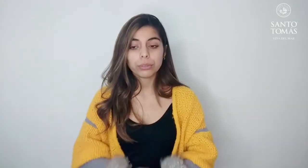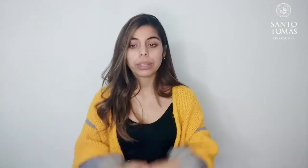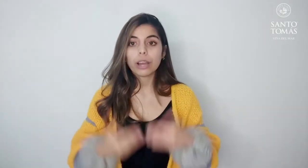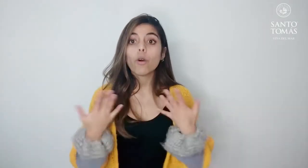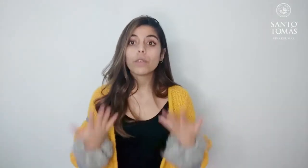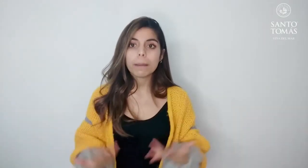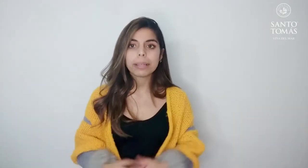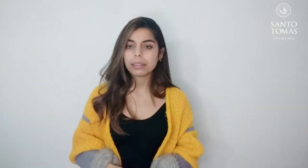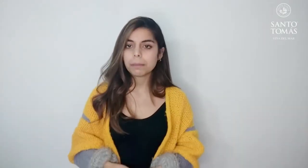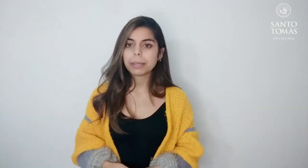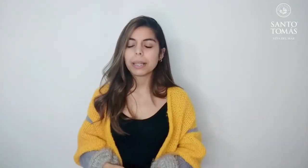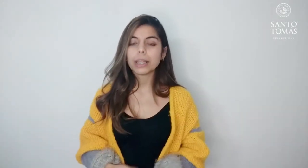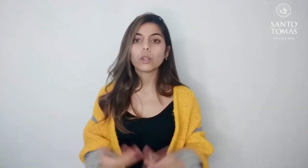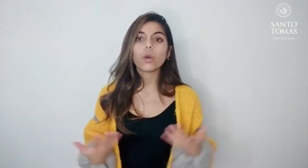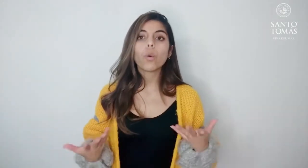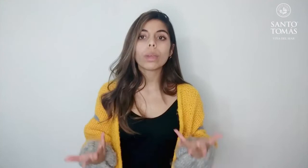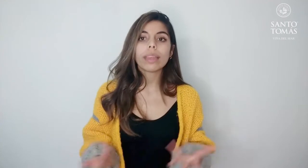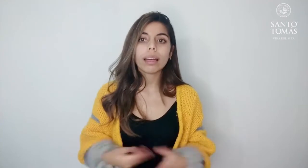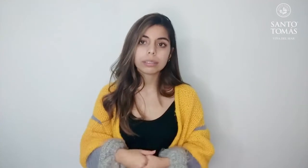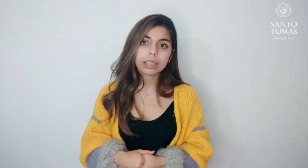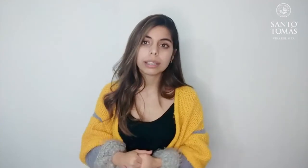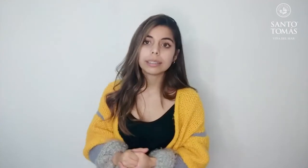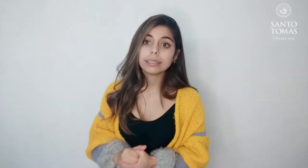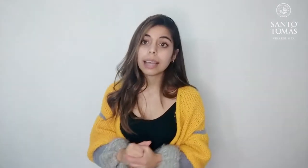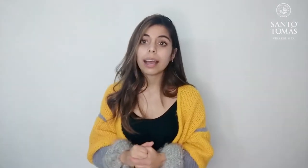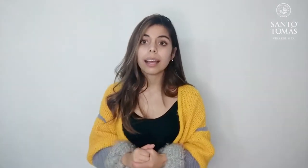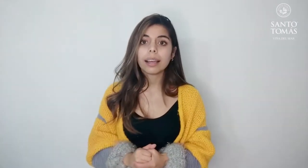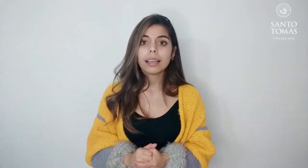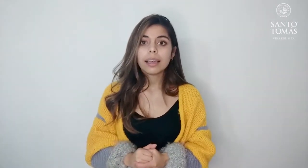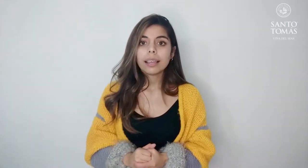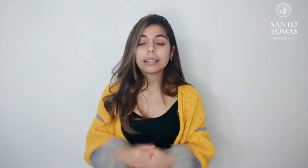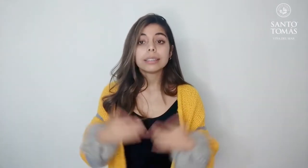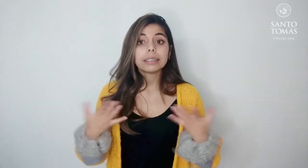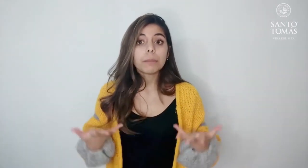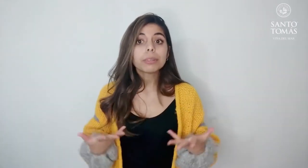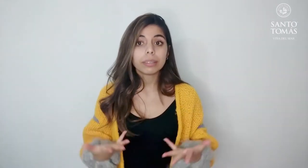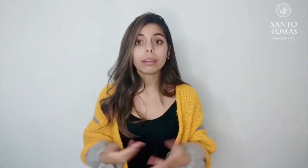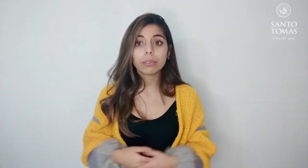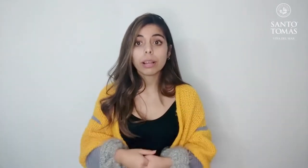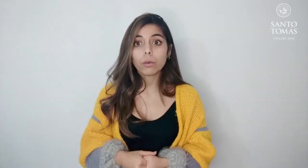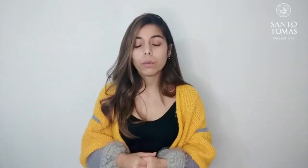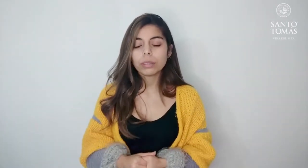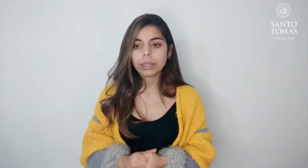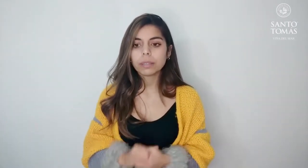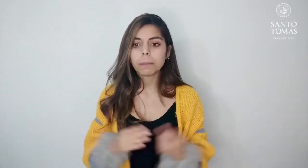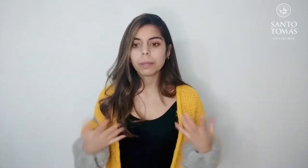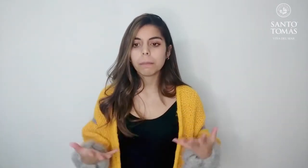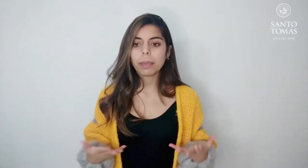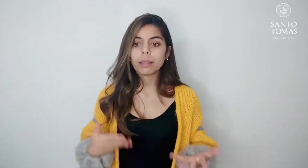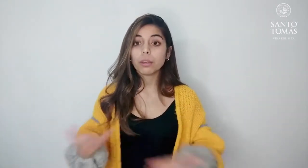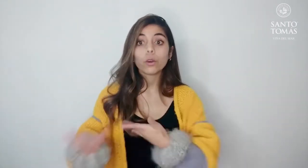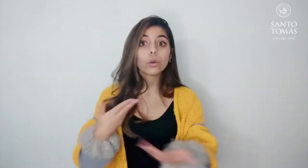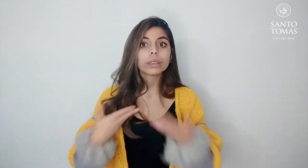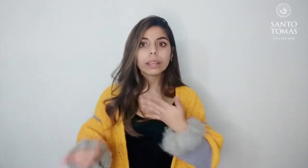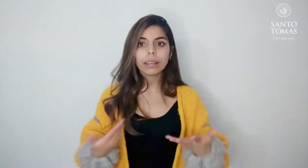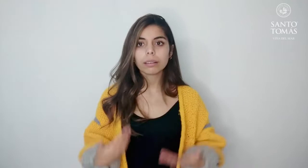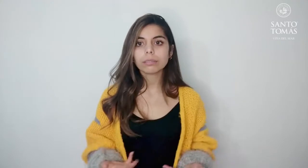sorda, obviamente manteniendo los cuidados que necesitamos tener con el COVID, con esta pandemia, y no contagiarnos,